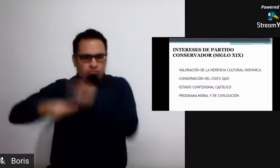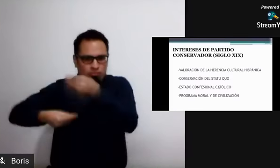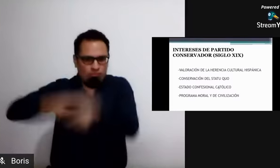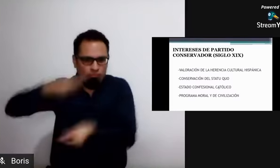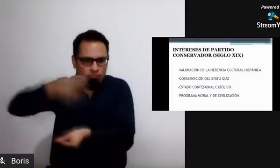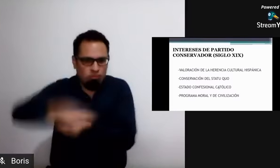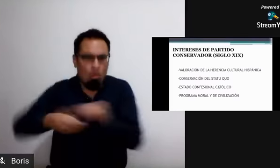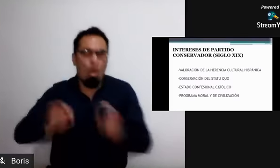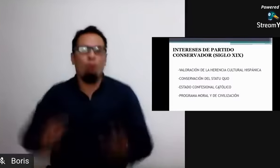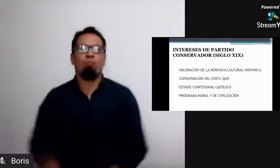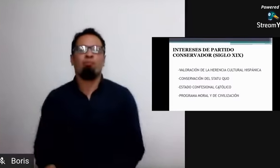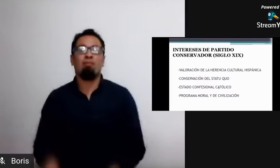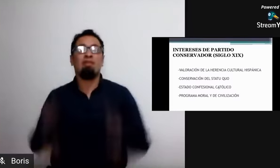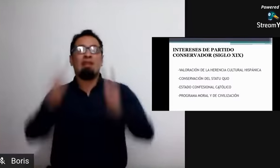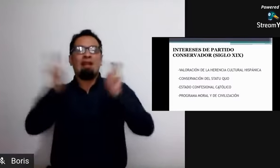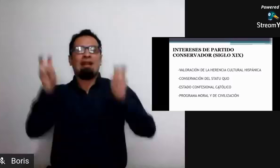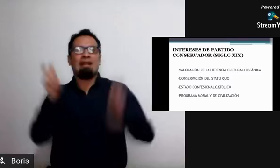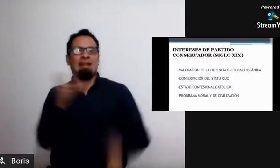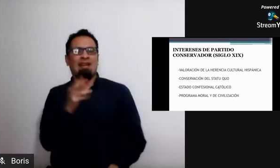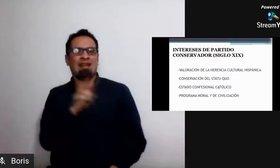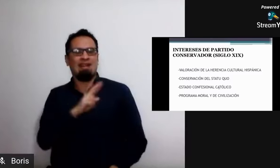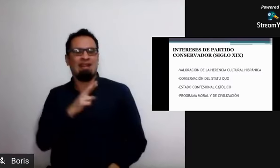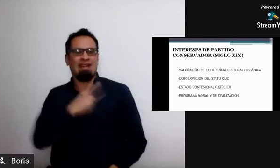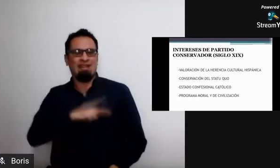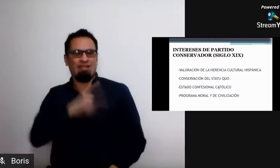hablaban de la conservación del statu quo.